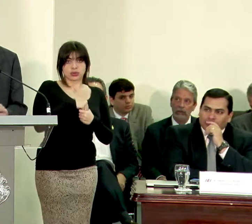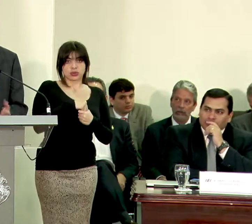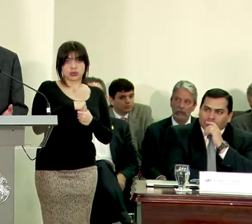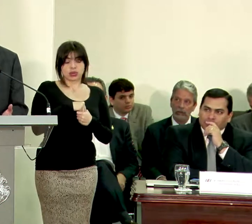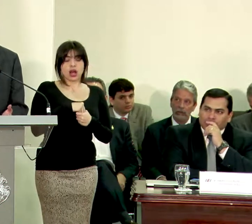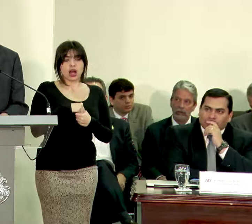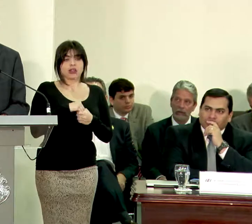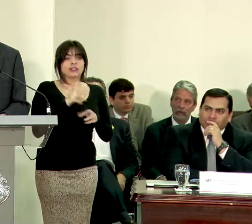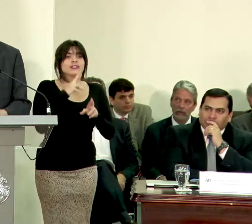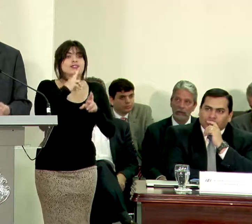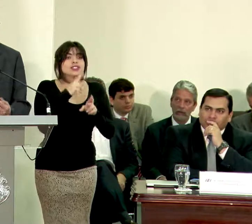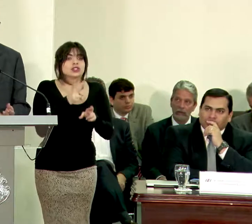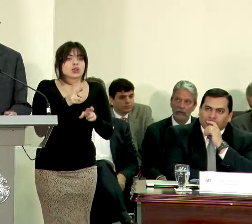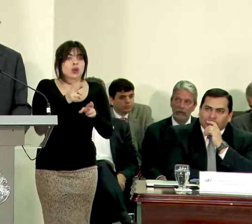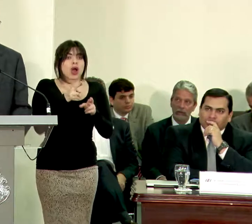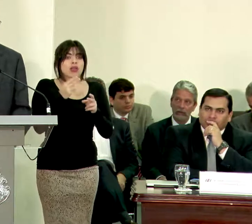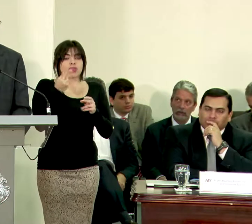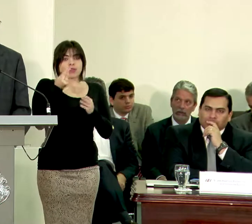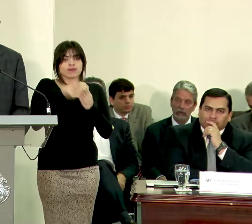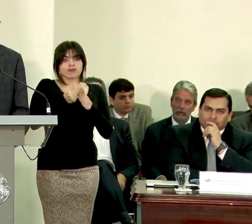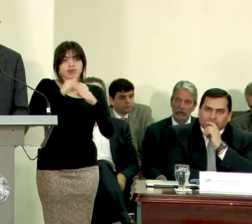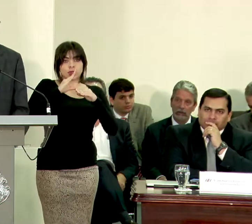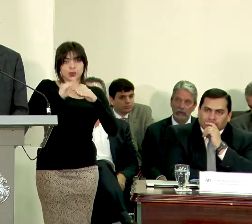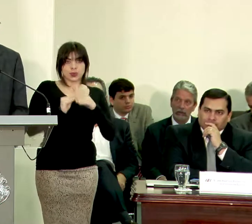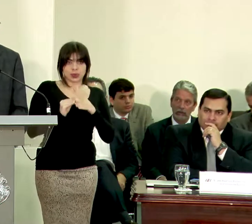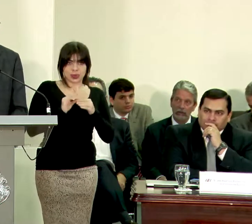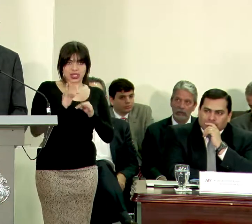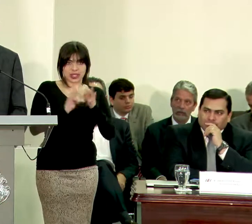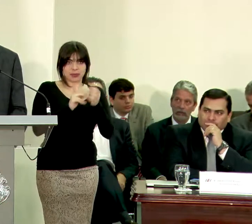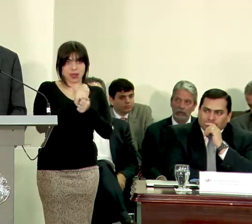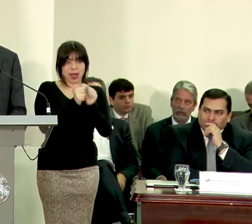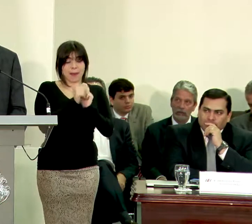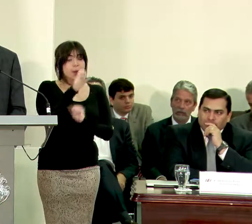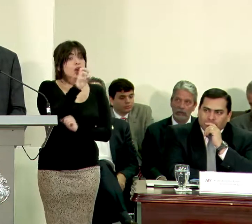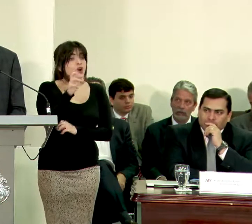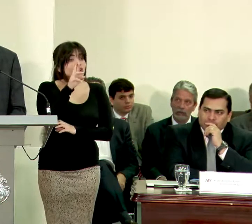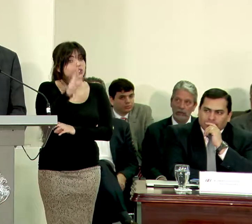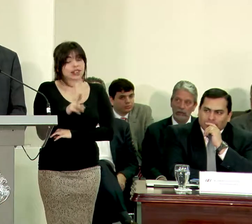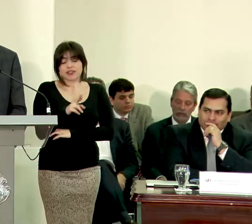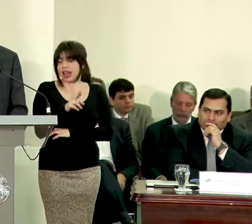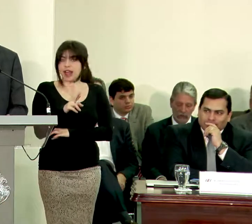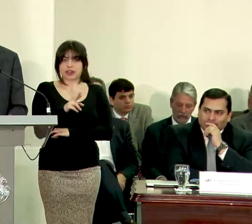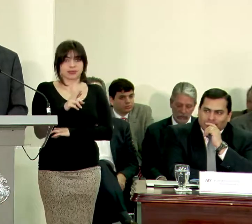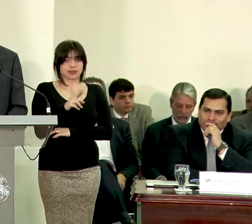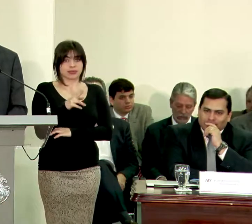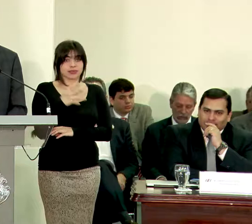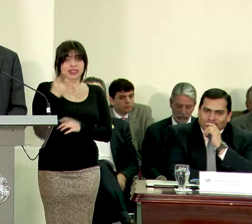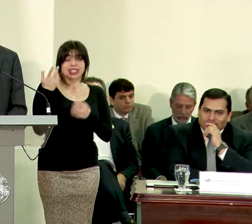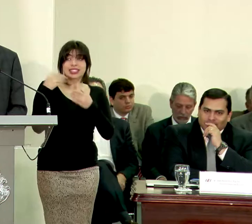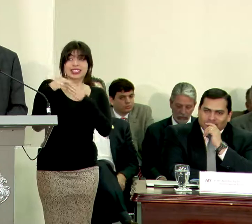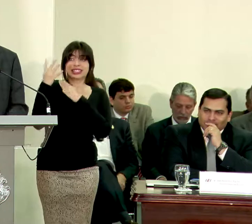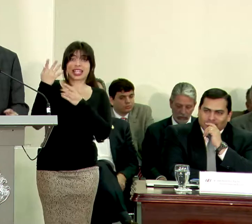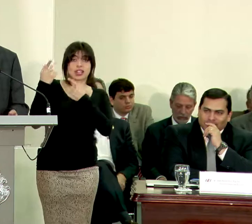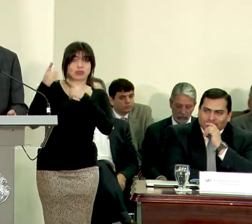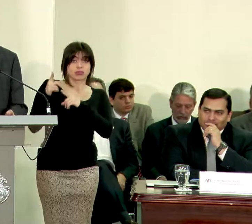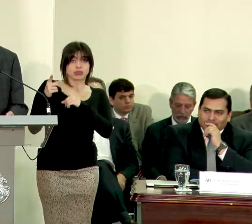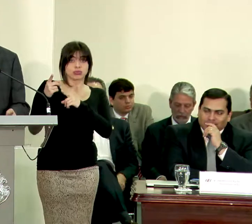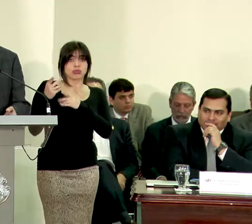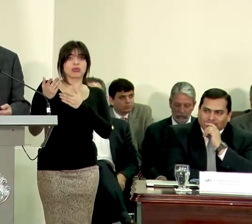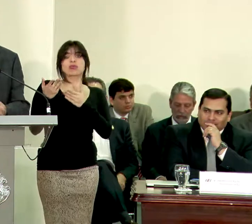ha resultado en una depreciación del tipo de cambio. En el caso costarricense, más bien, el shock externo nos